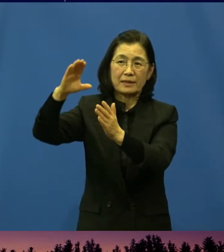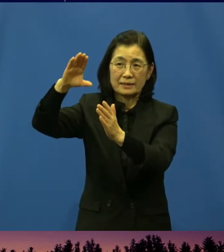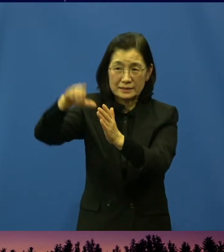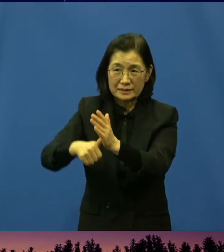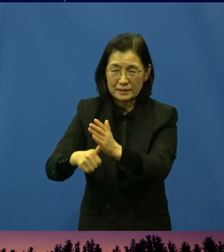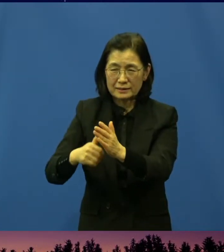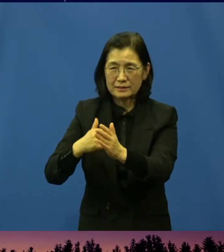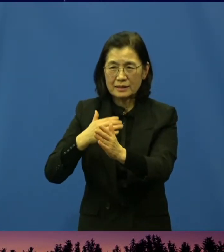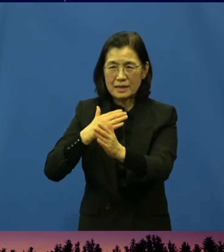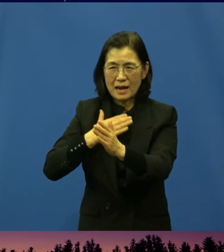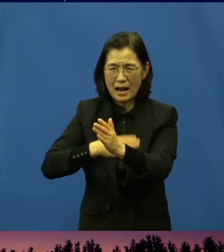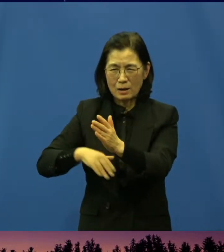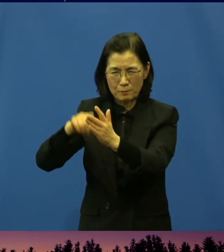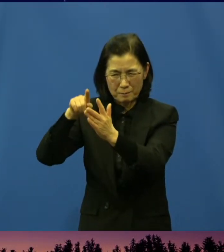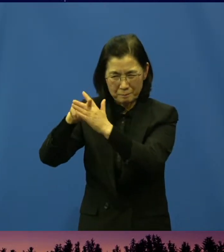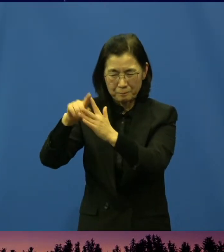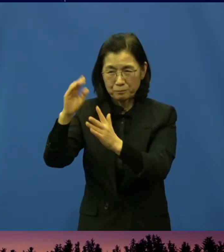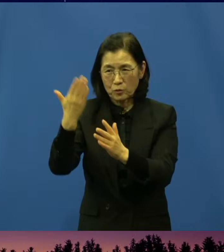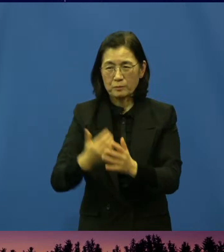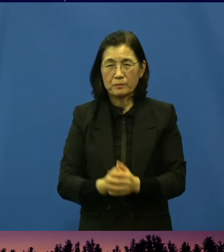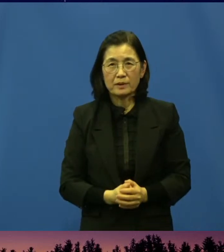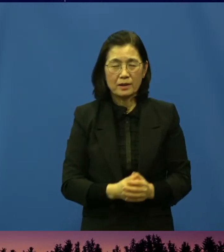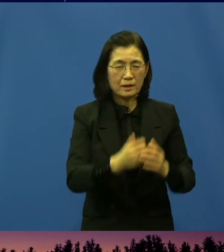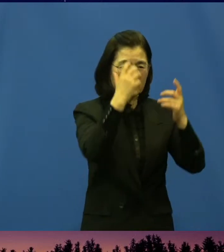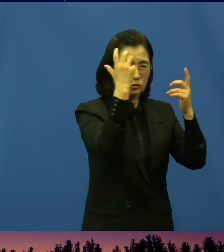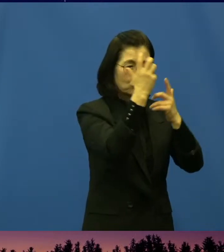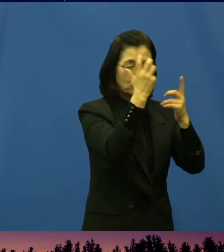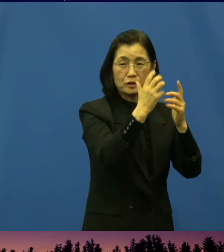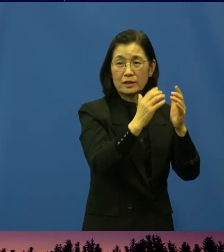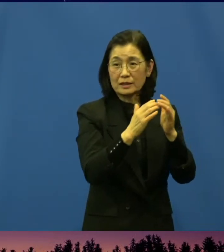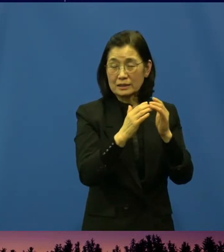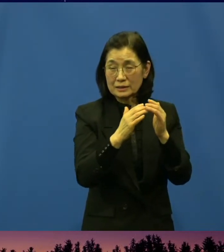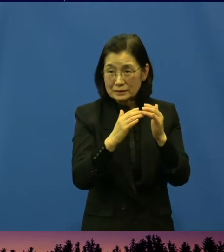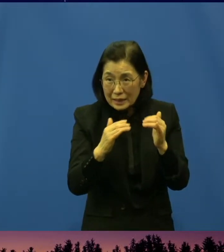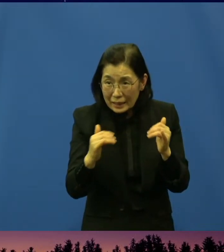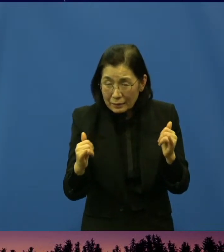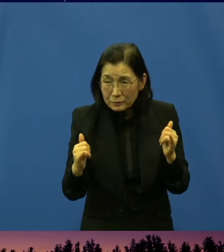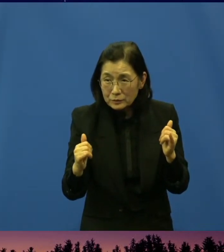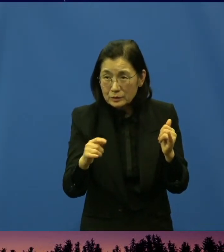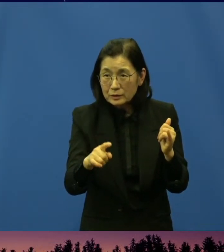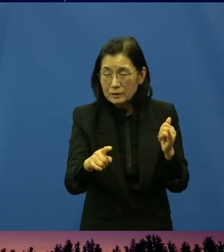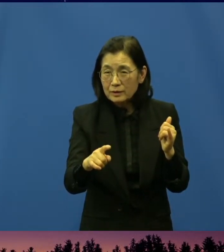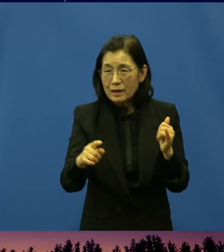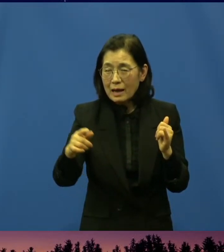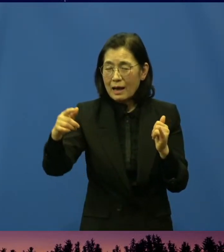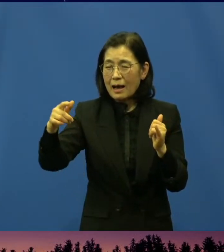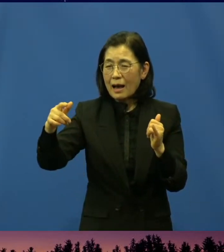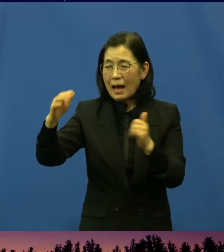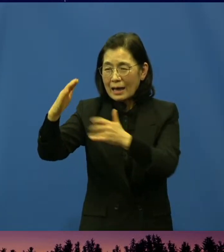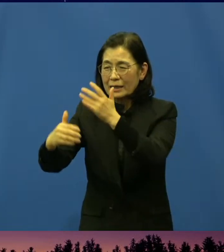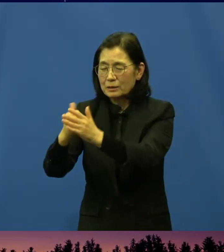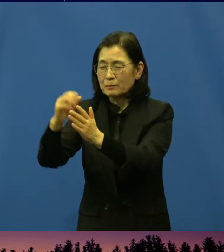거죠. 근데 술 취한 사람들은 카이로스의 시간이 왔다 갔다 하는데 모르는 거예요.